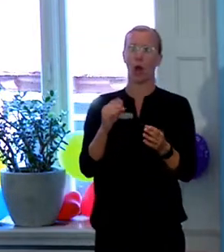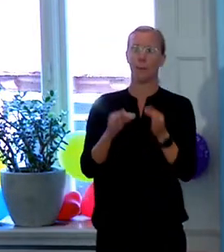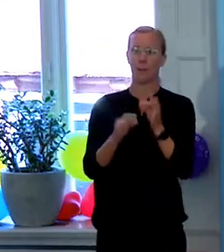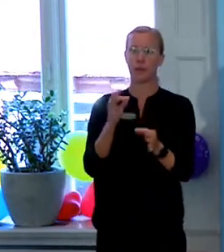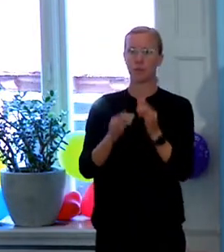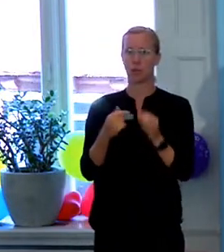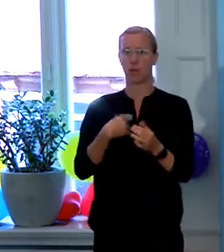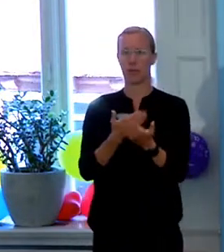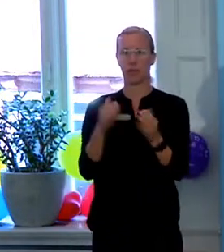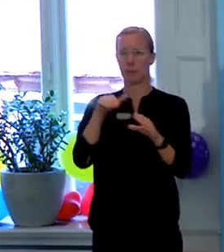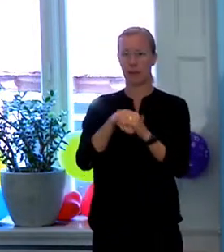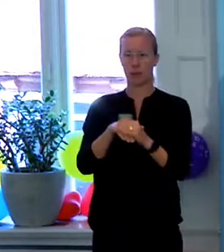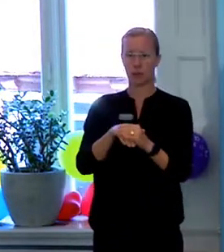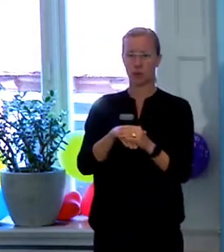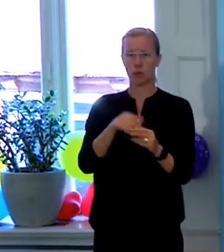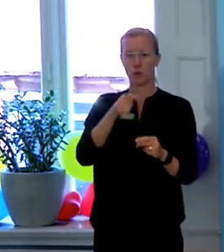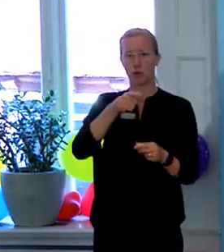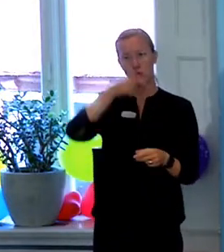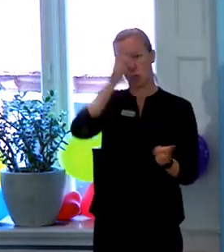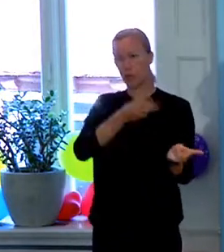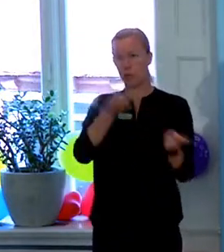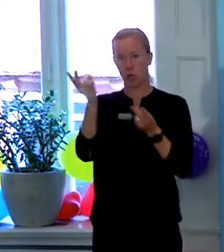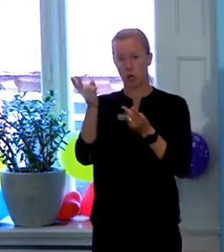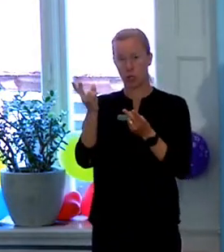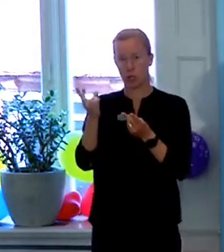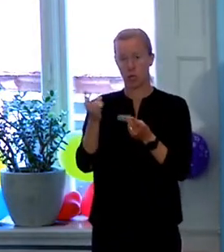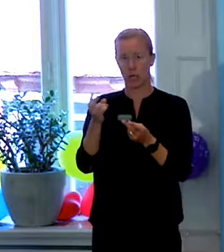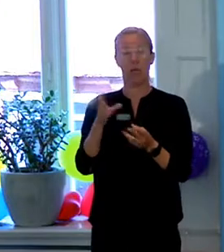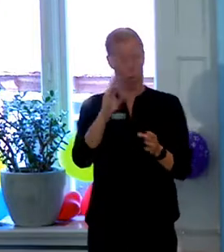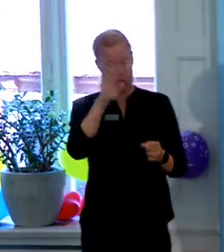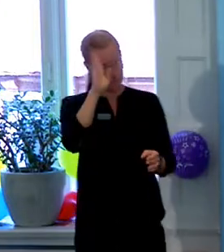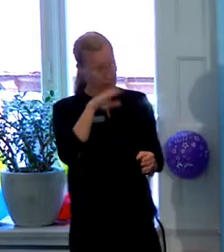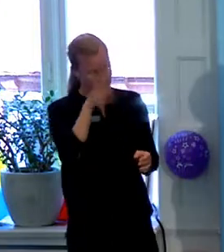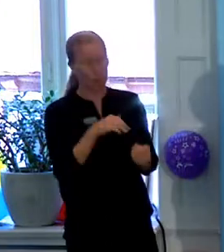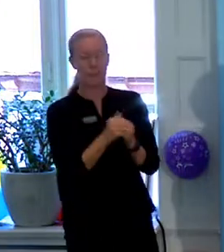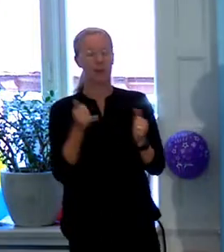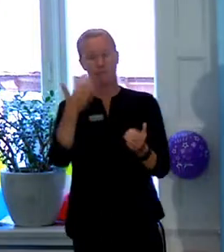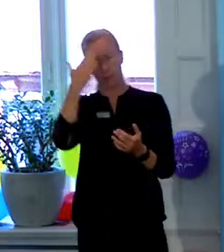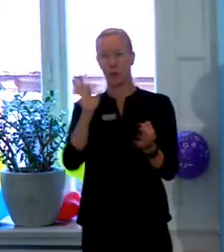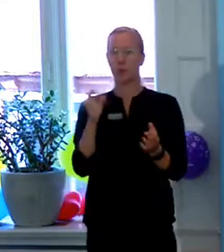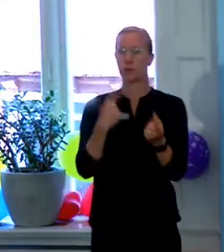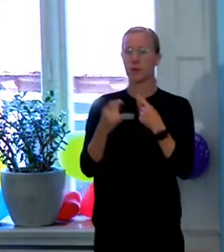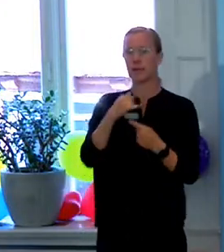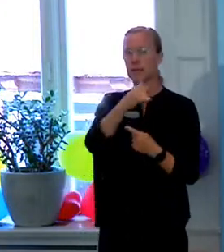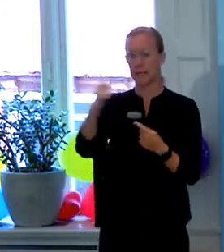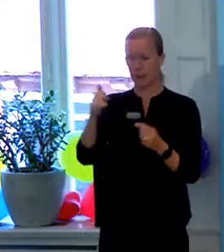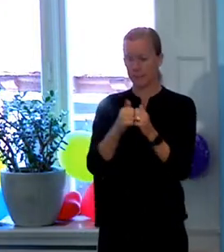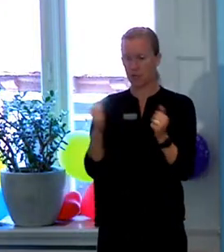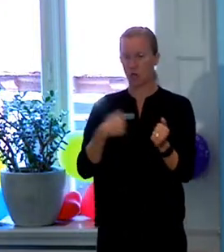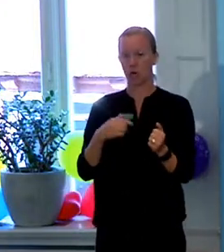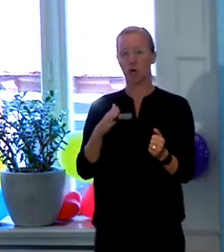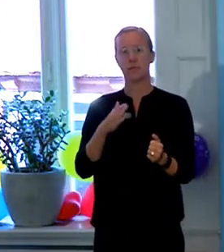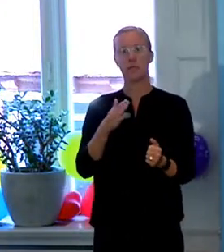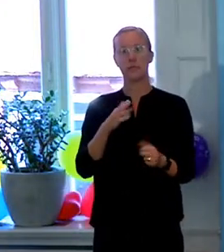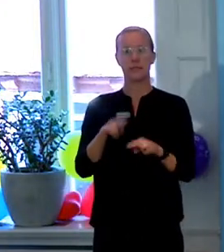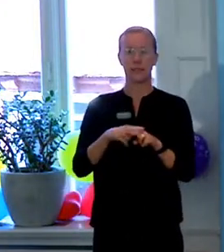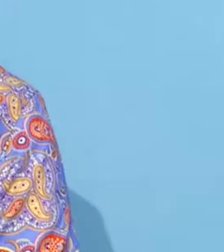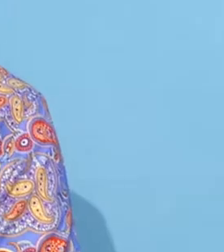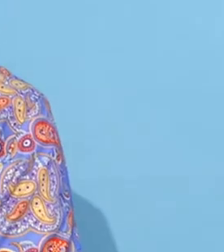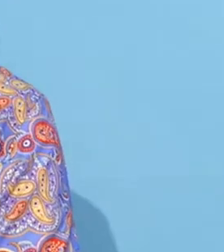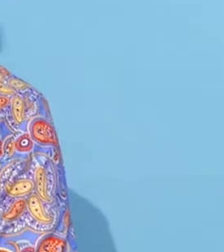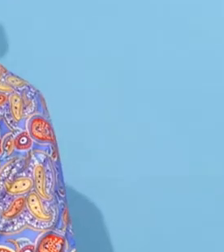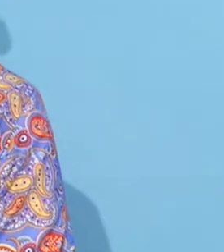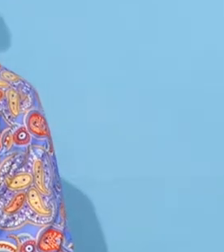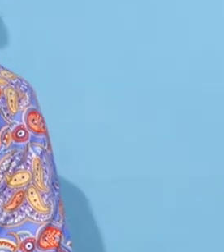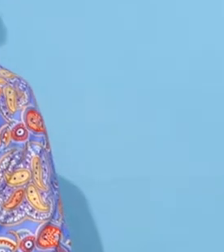Jag är ju inte medlem i Socialdemokraterna. Nej, så att jag känner, vet jag. Så att jag vet inte hur de diskuterar där. Nej, men jag kände väl faktiskt att det var skönt